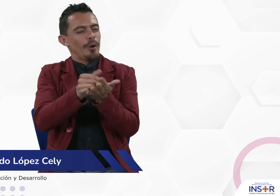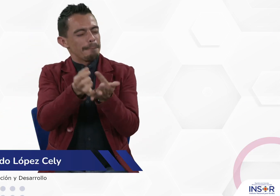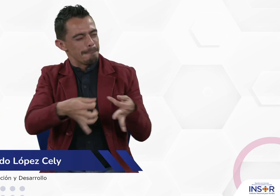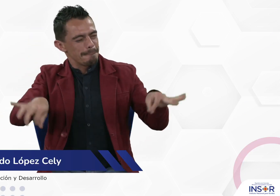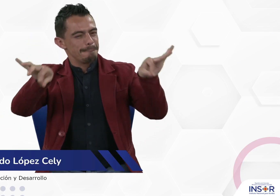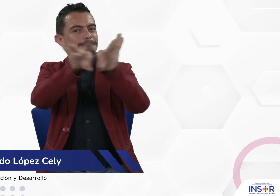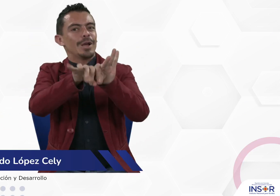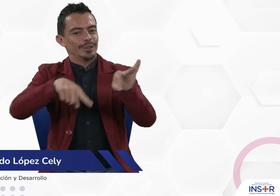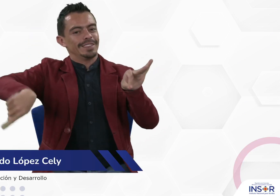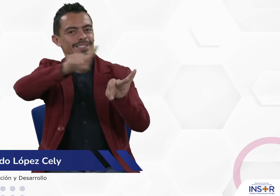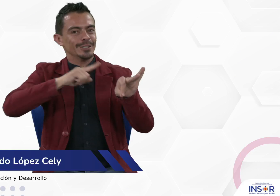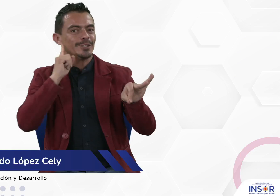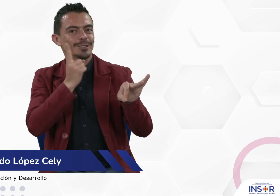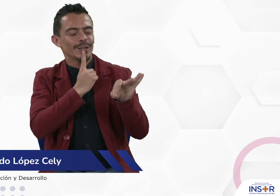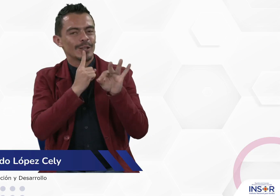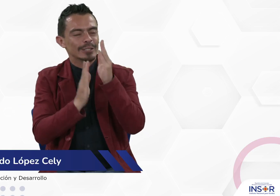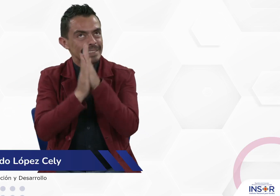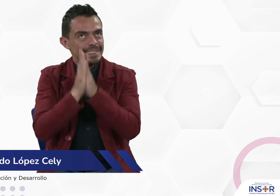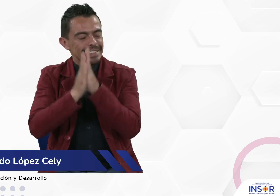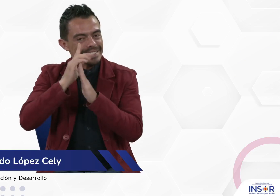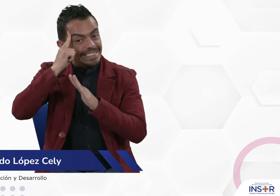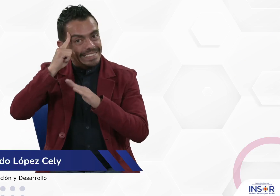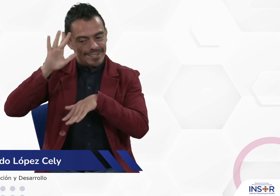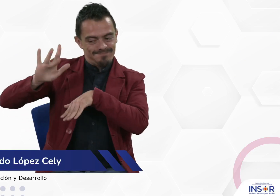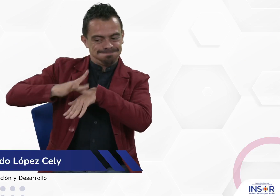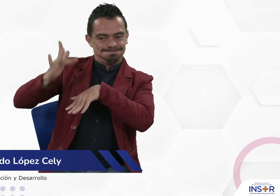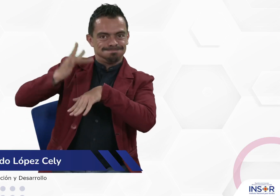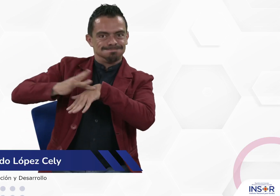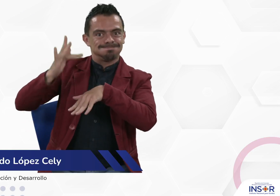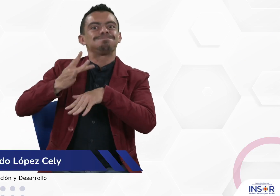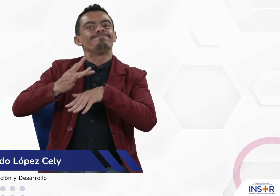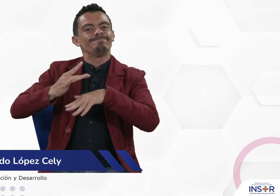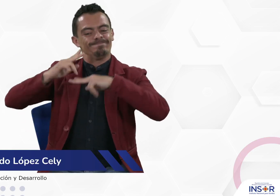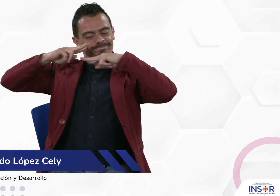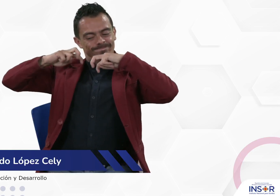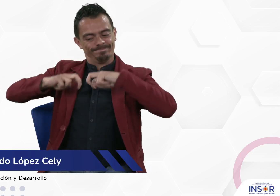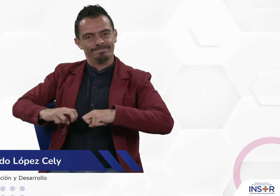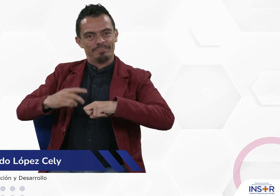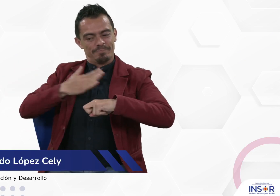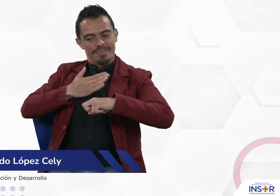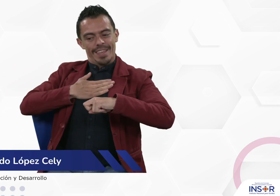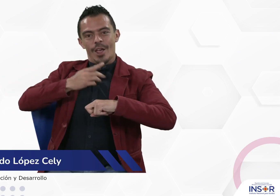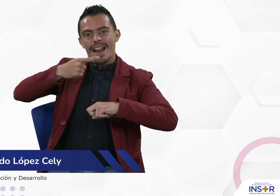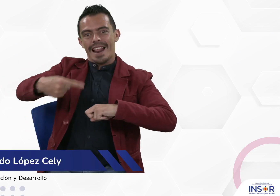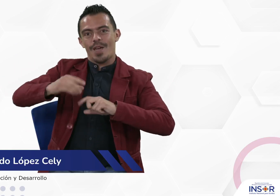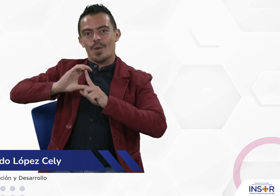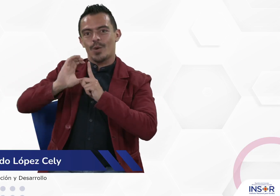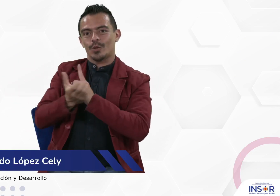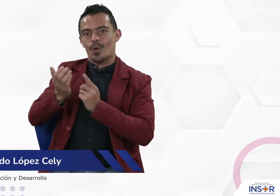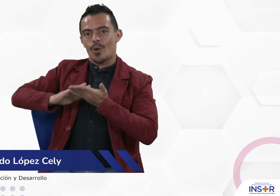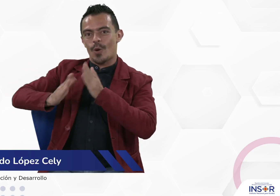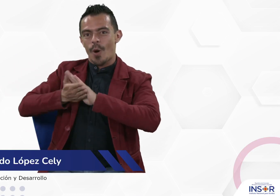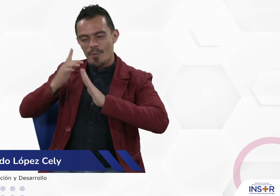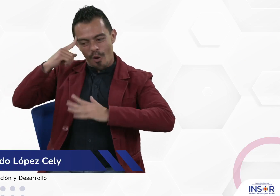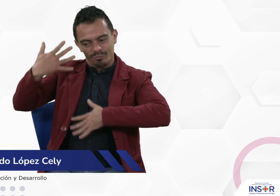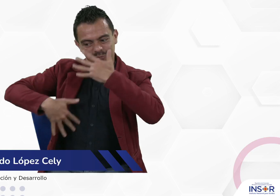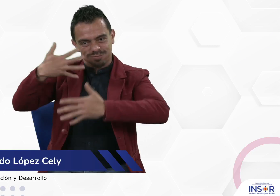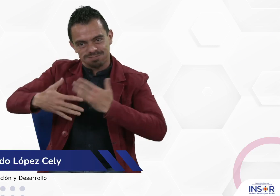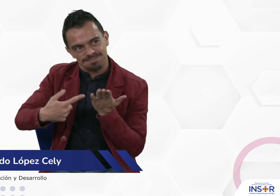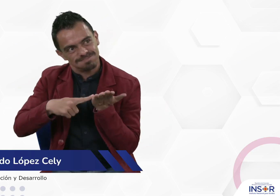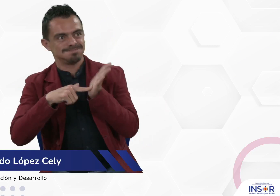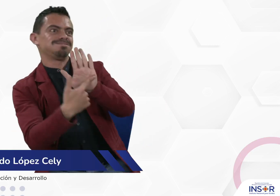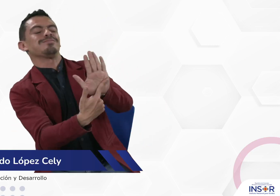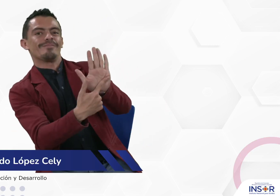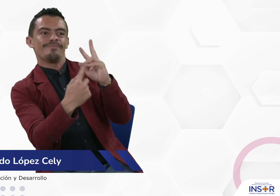y se ve una evolución en estos procesos y esto seguramente motivará a que otras personas sordas